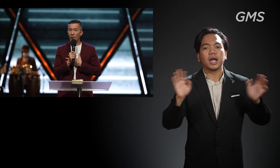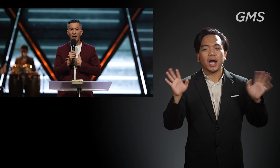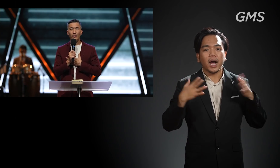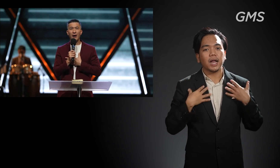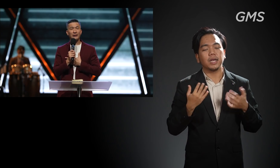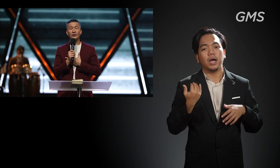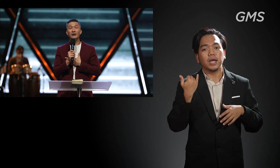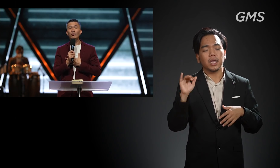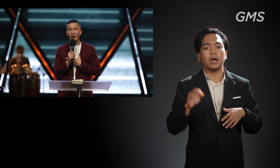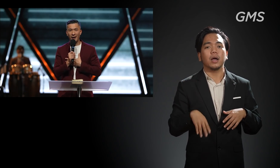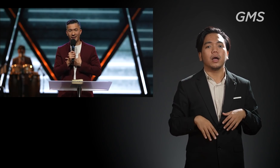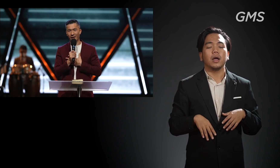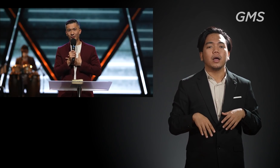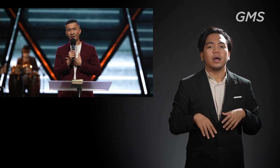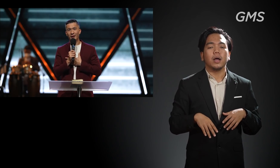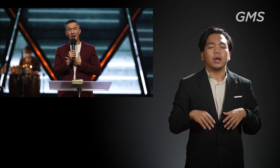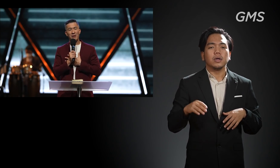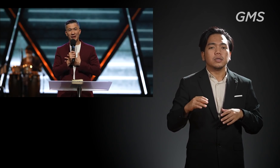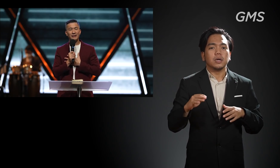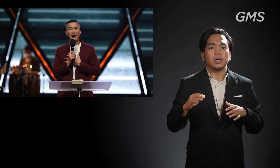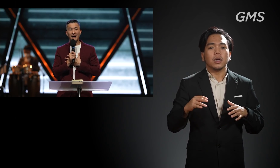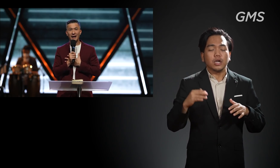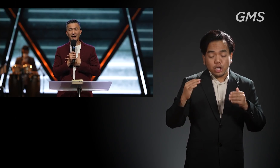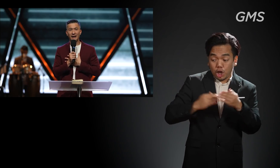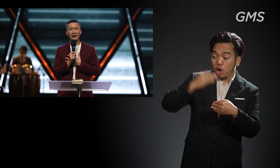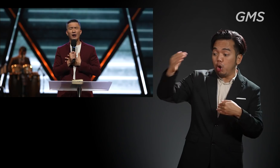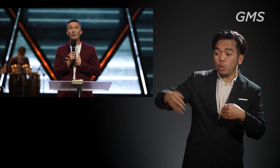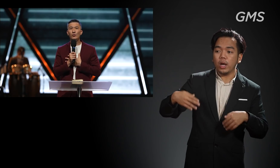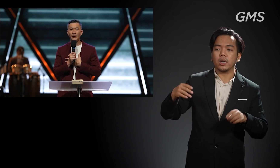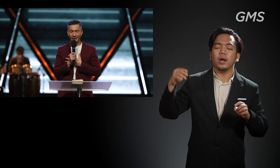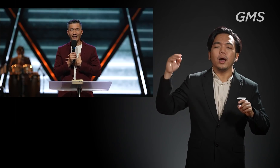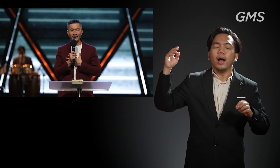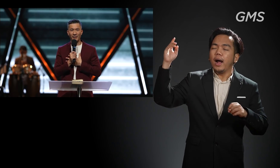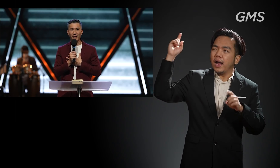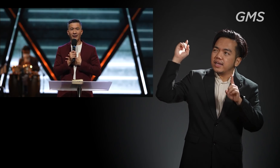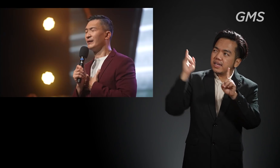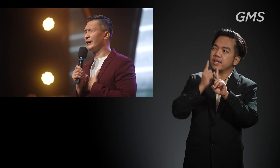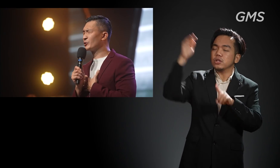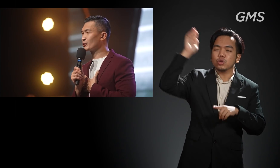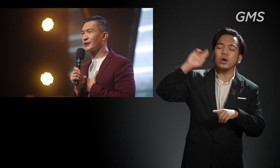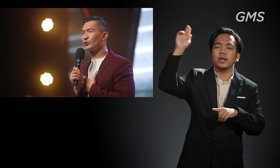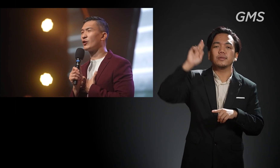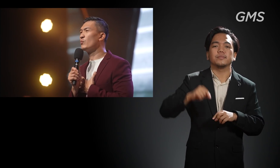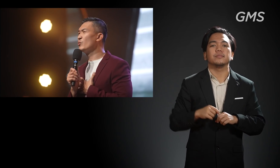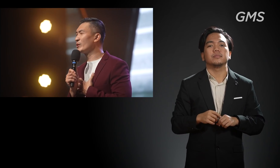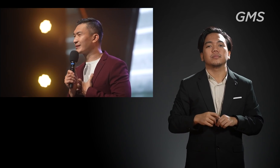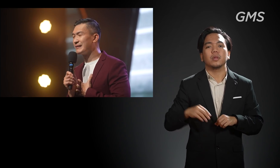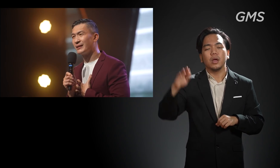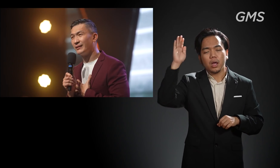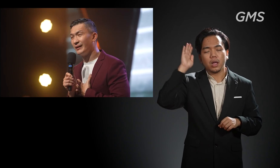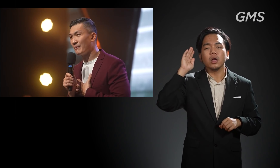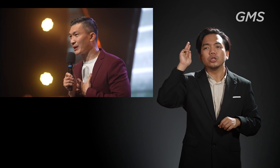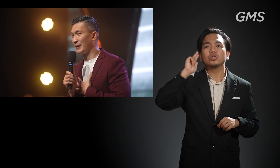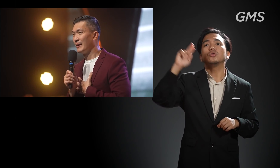yang abu-abu atau di luar hadirat-Mu. Hamba minta area ini Kau muridkan kami. Yesus Kristus, Kau